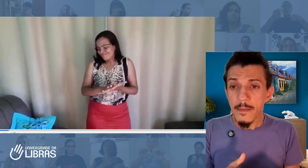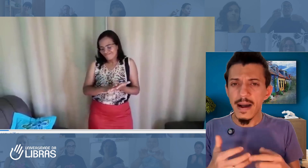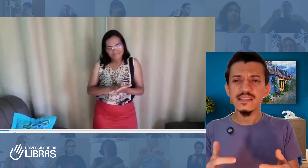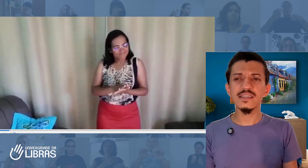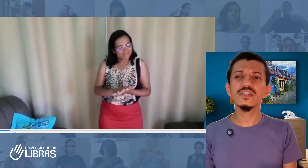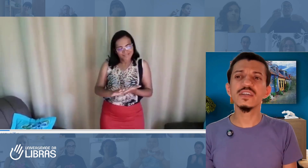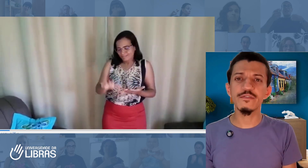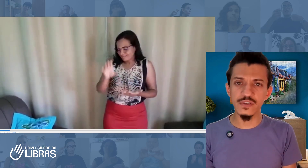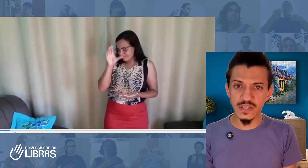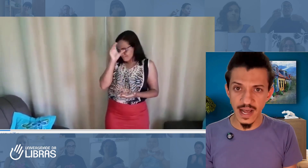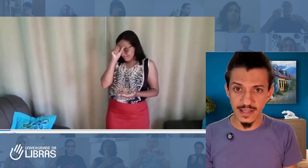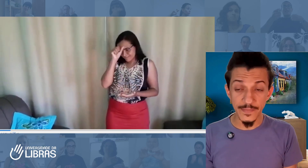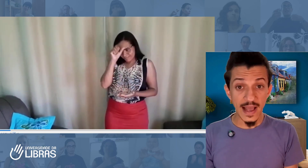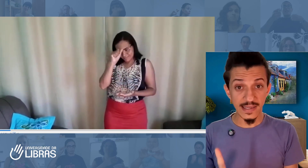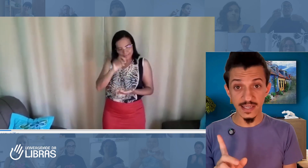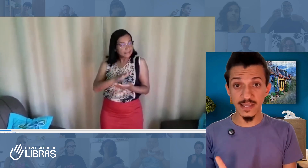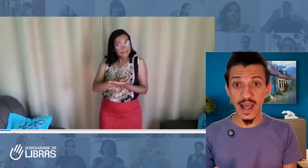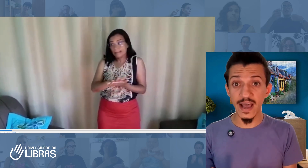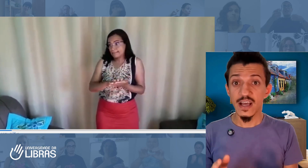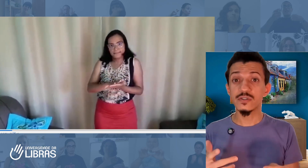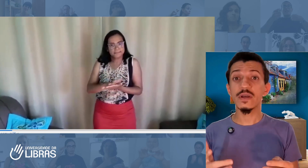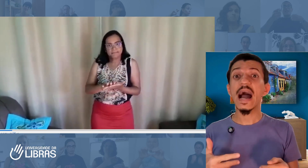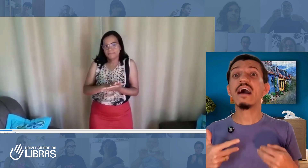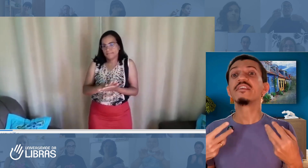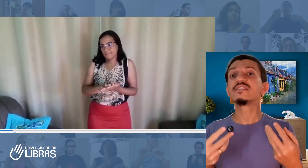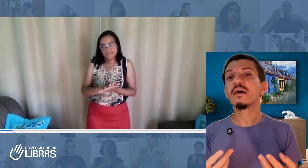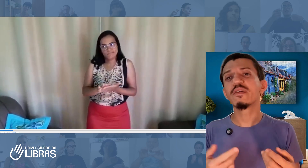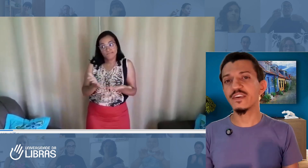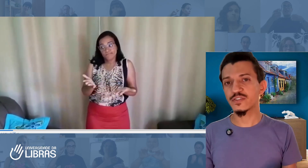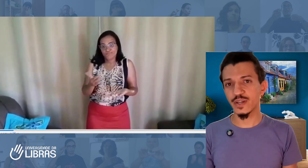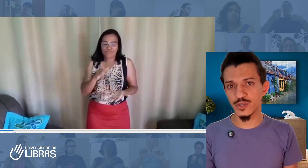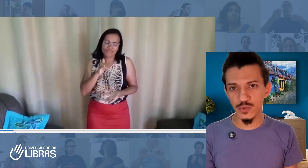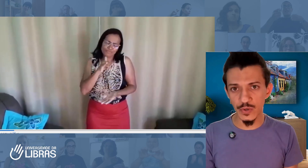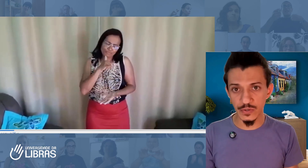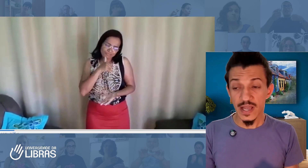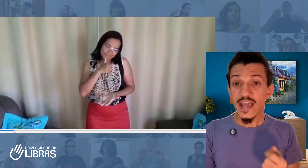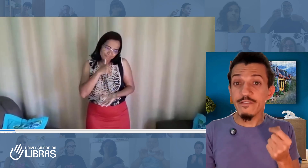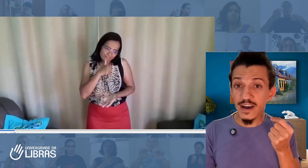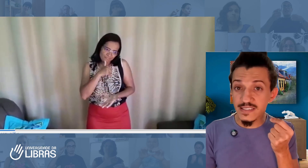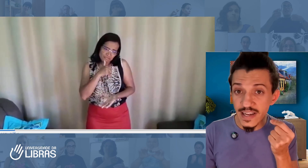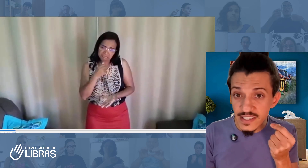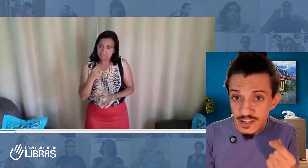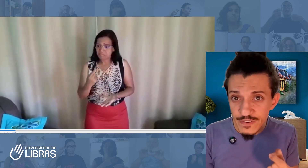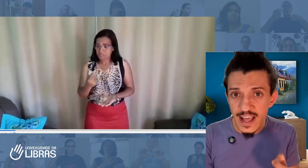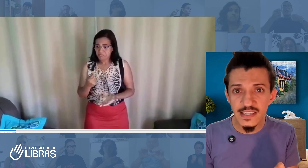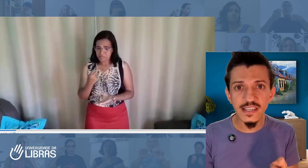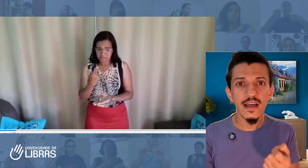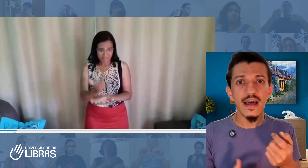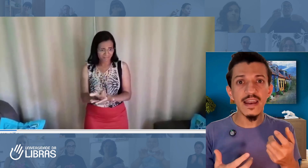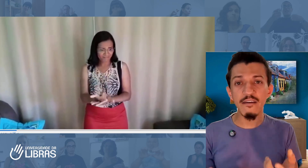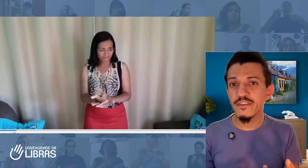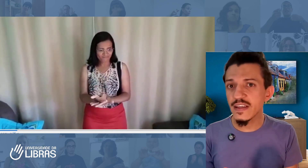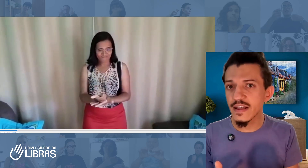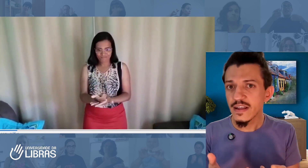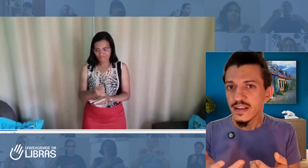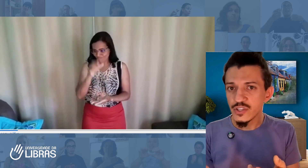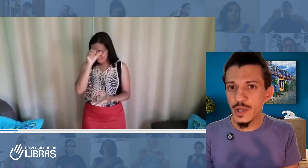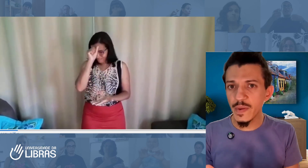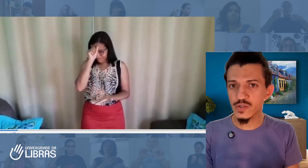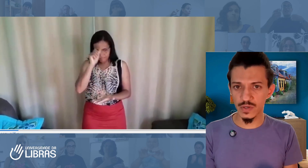se sentia frustrada. A Sandréia sonhava em ser professora de surdos e fazer a diferença na vida de pessoas